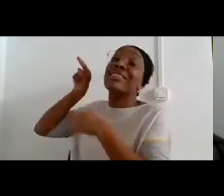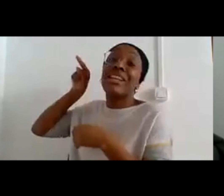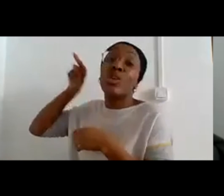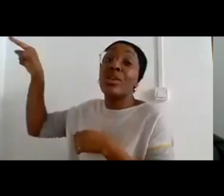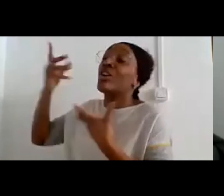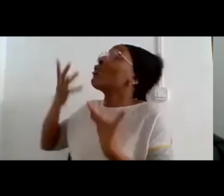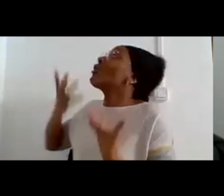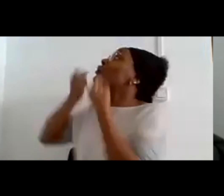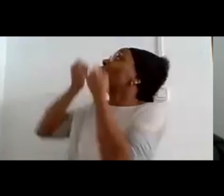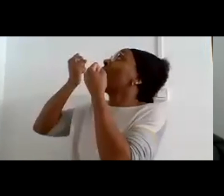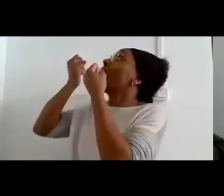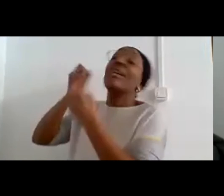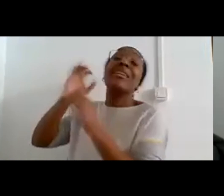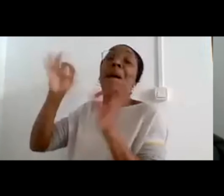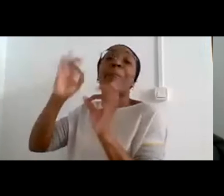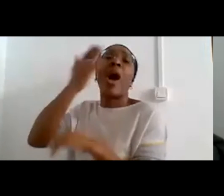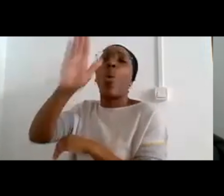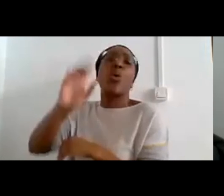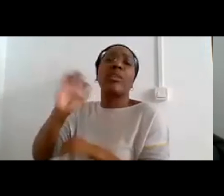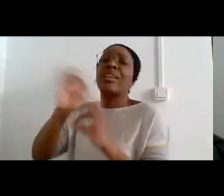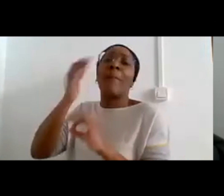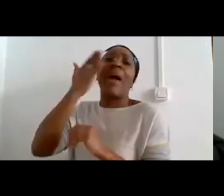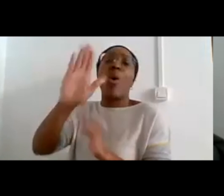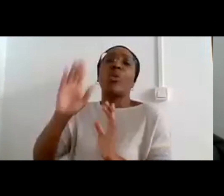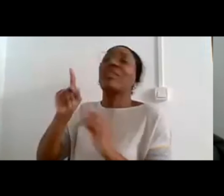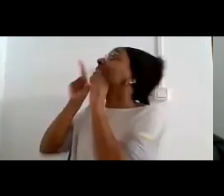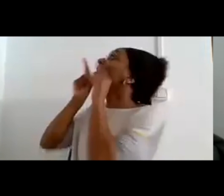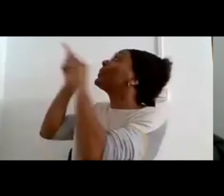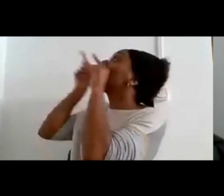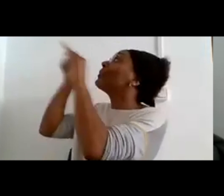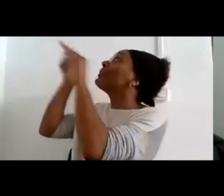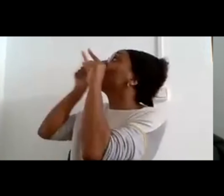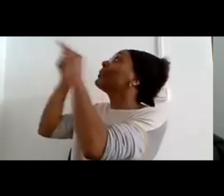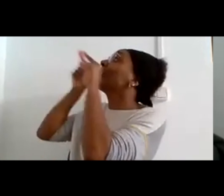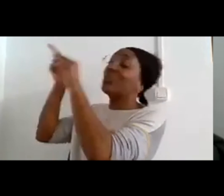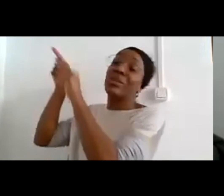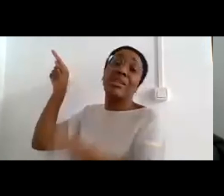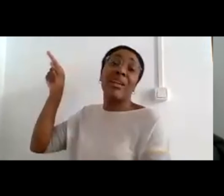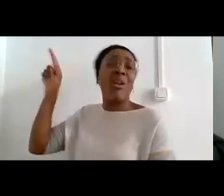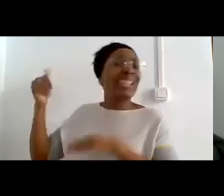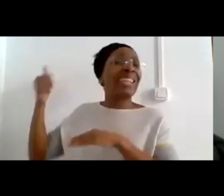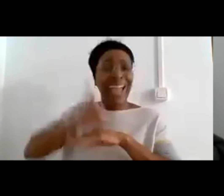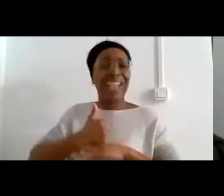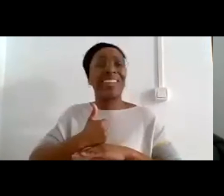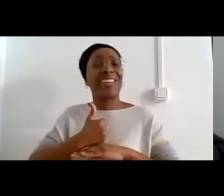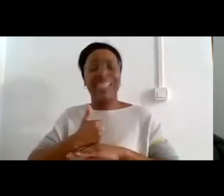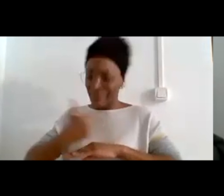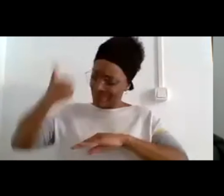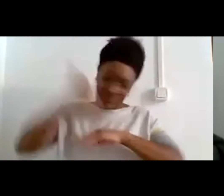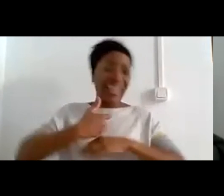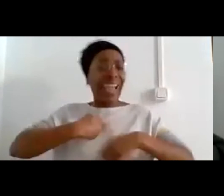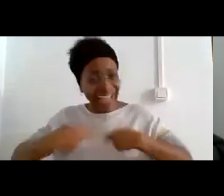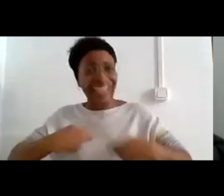sauveur. On n'en a pas d'autre. C'est lui notre Seigneur. Alors qu'il règne sur nos cœurs, qu'il règne sur nos